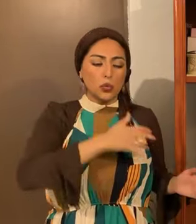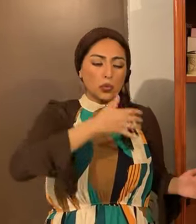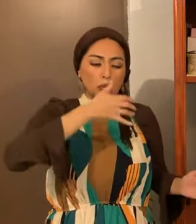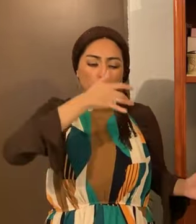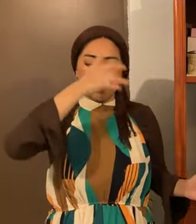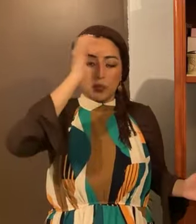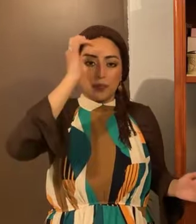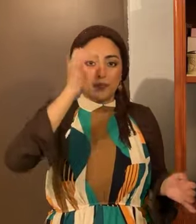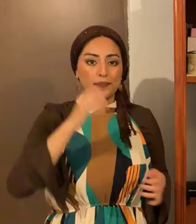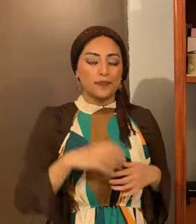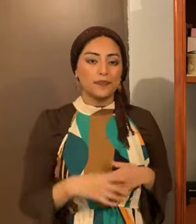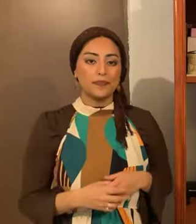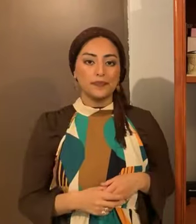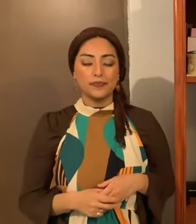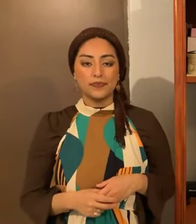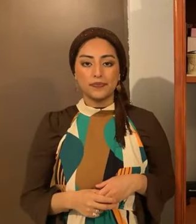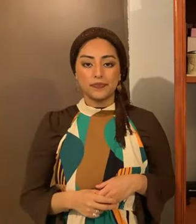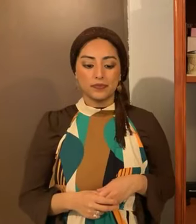el verso